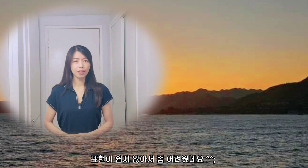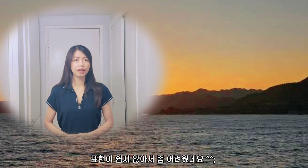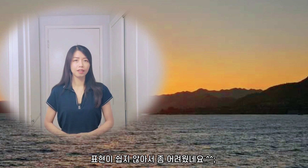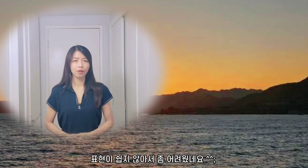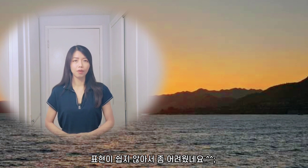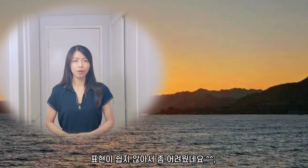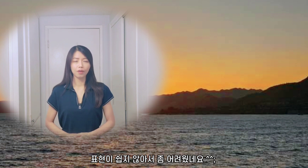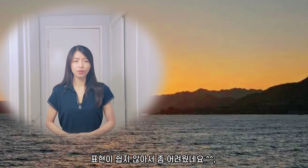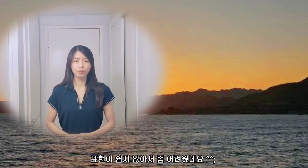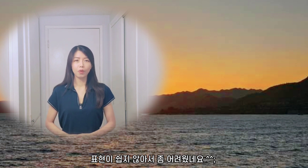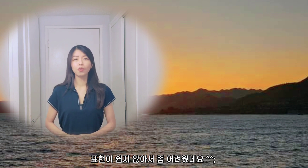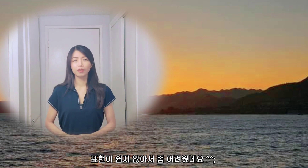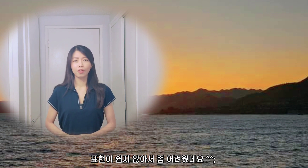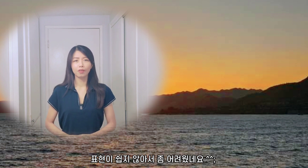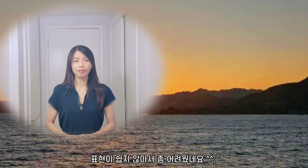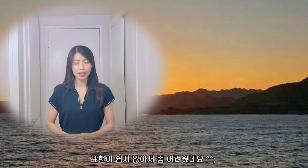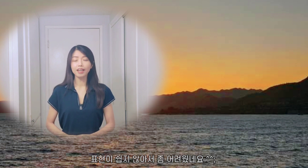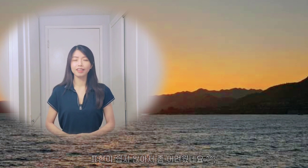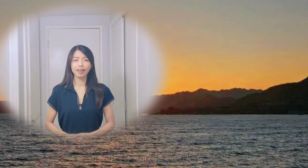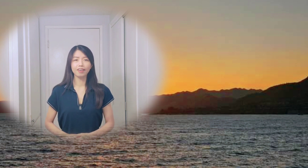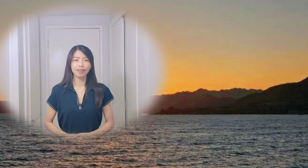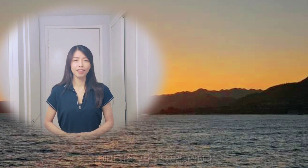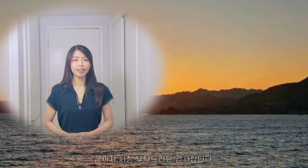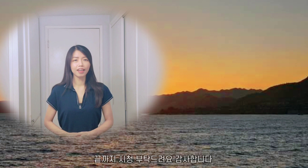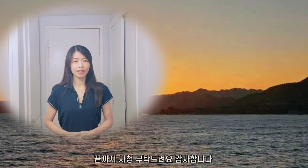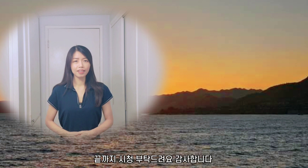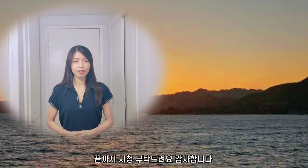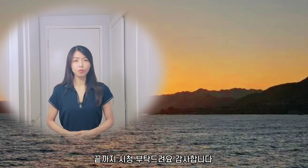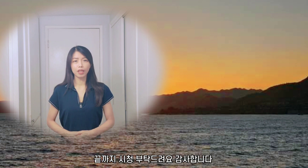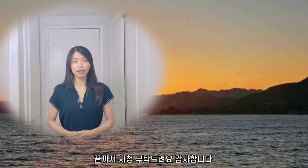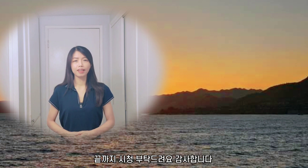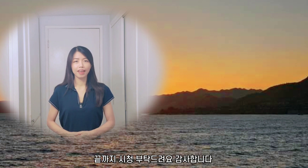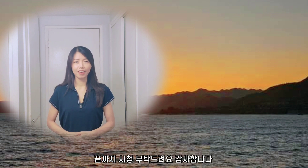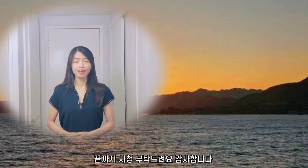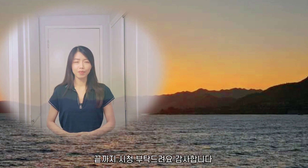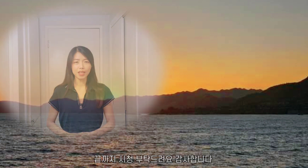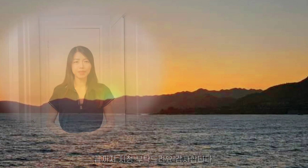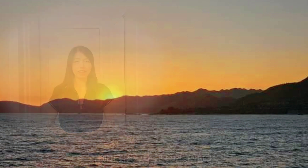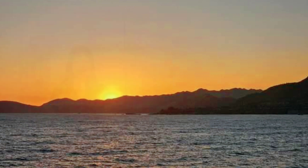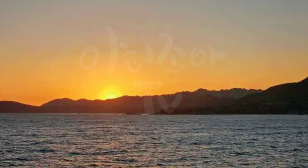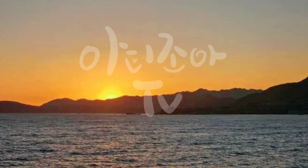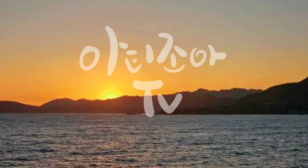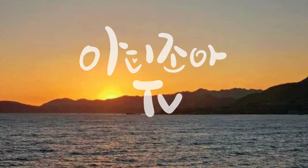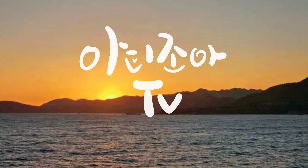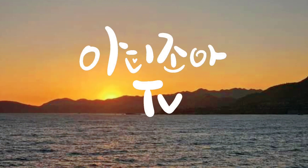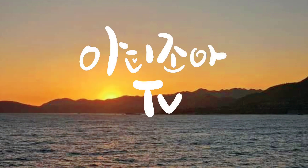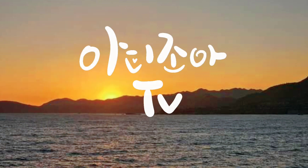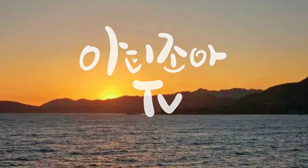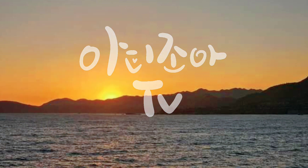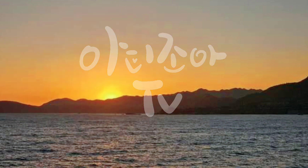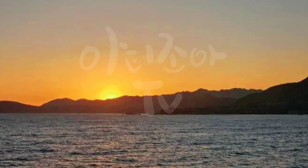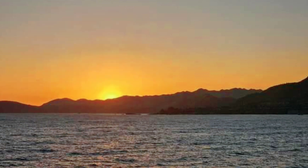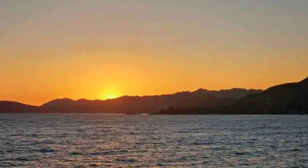않은 찬양이라서 좀 어려웠던 찬양인데요. 끝까지 시청 부탁드릴게요. 감사합니다.